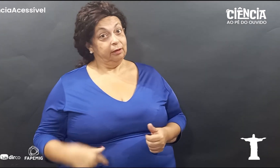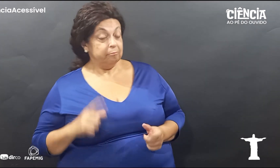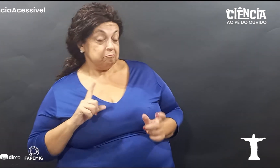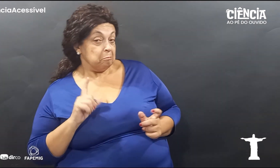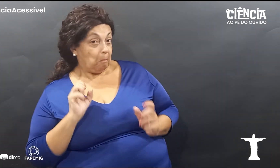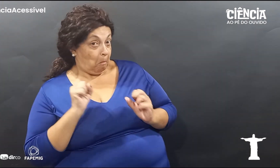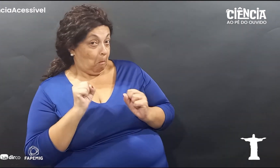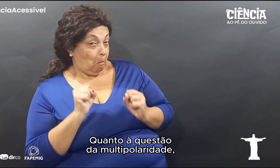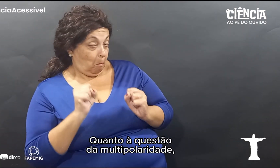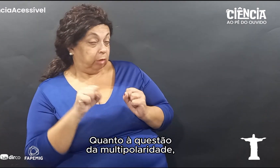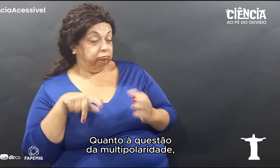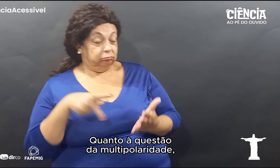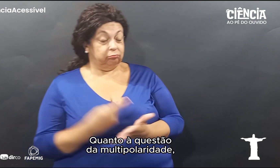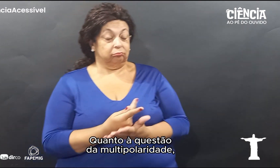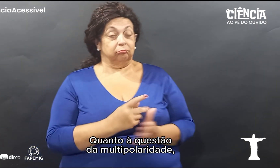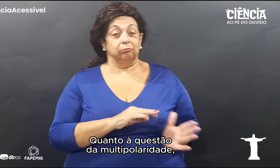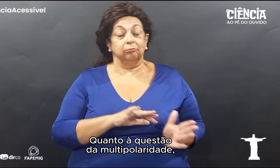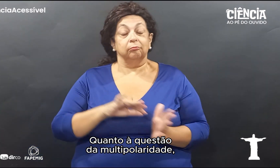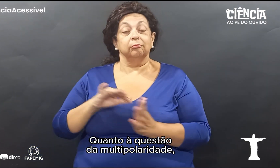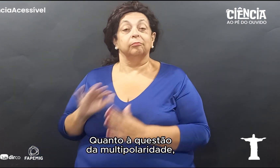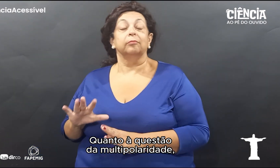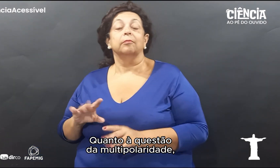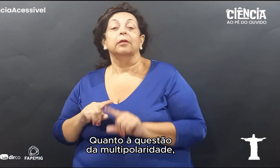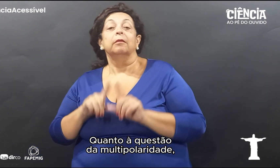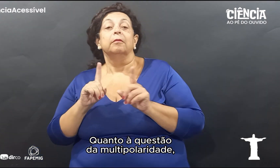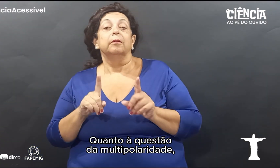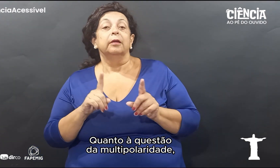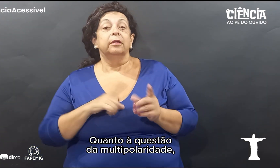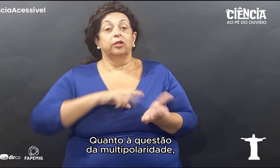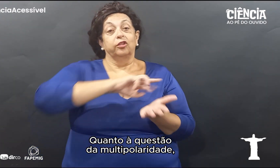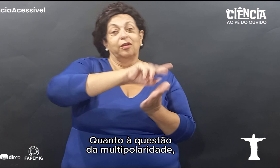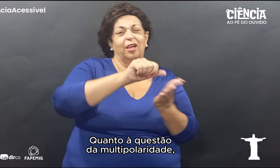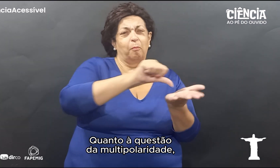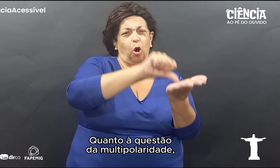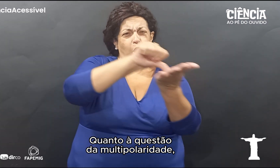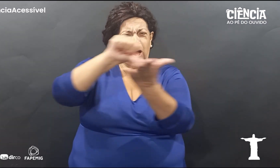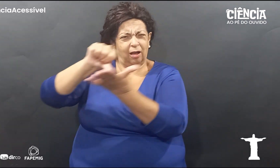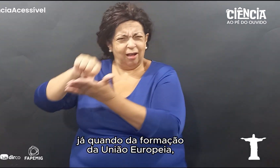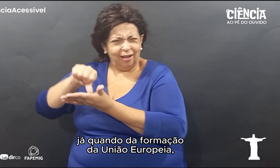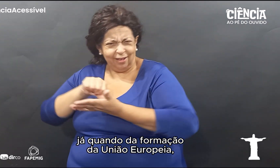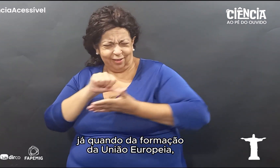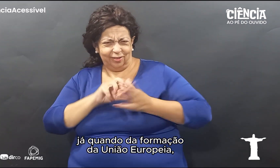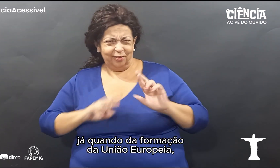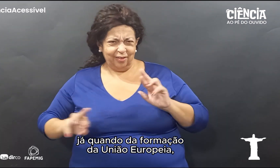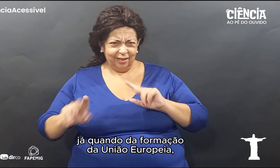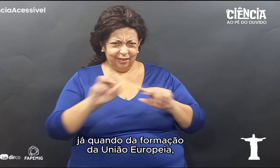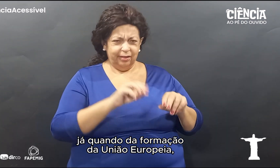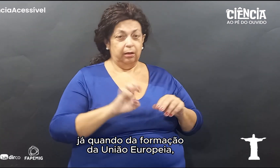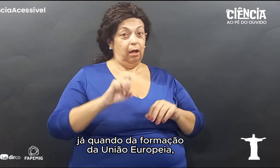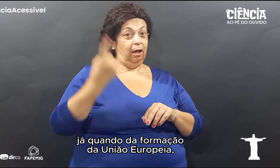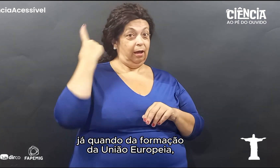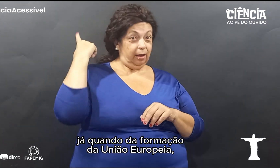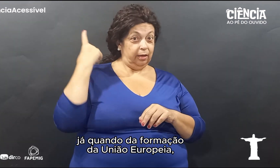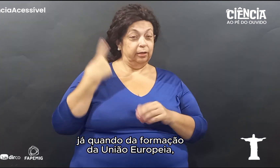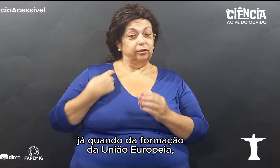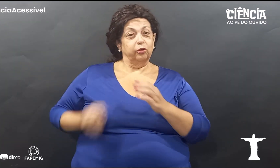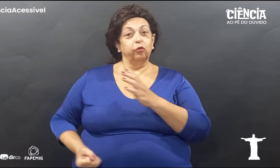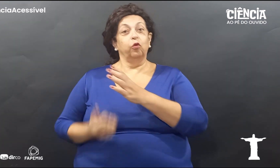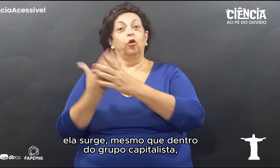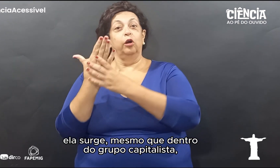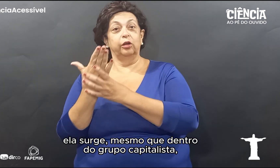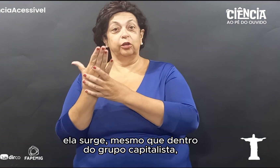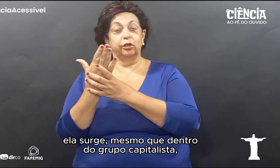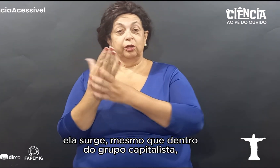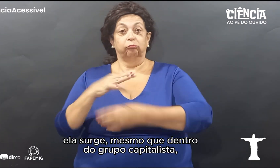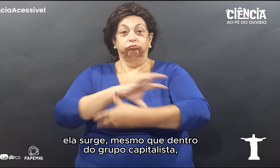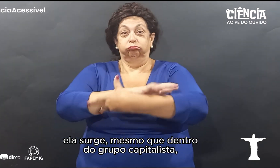possibilidade. Quanto à questão da multipolaridade, já quando da formação da União Europeia,